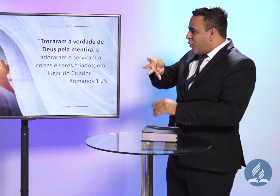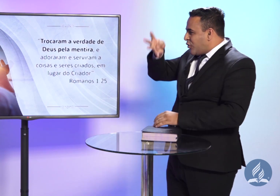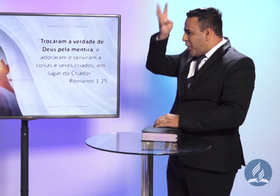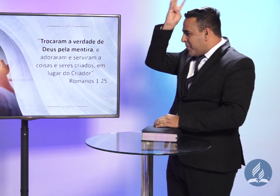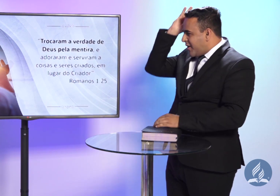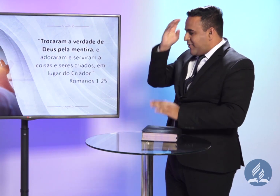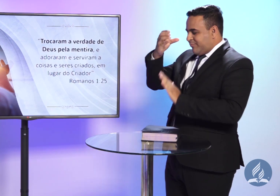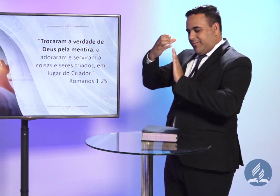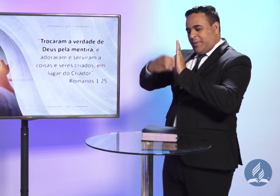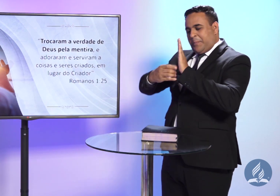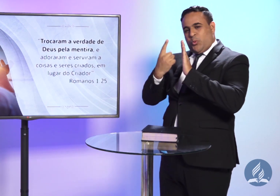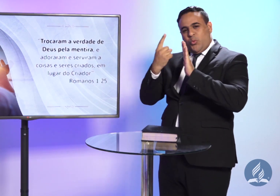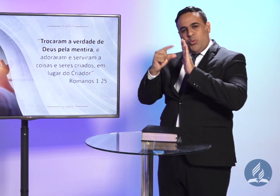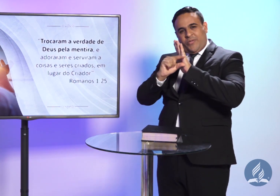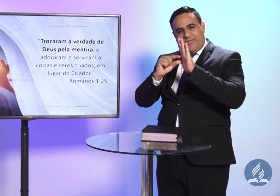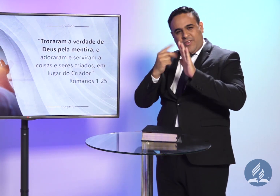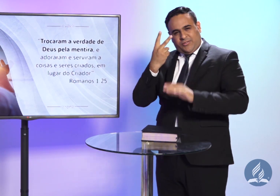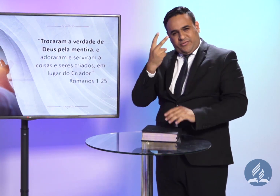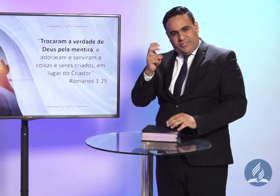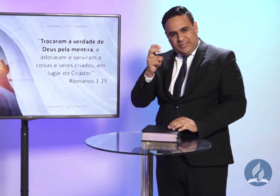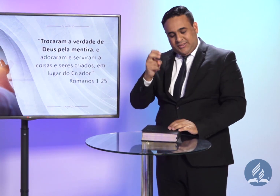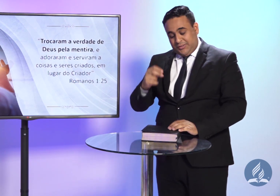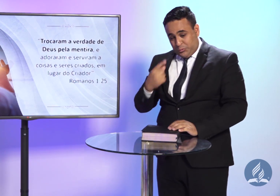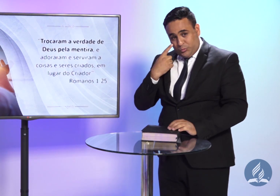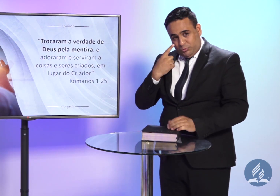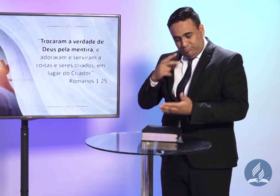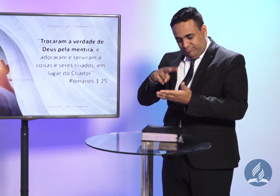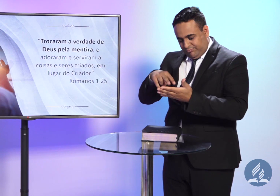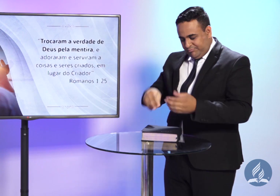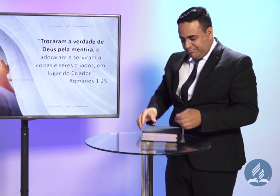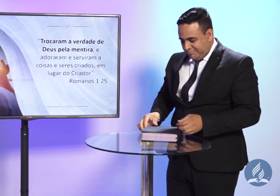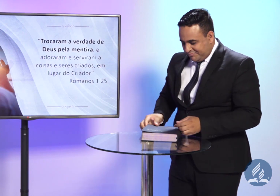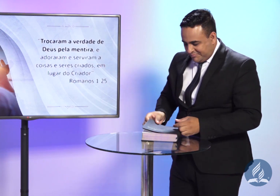esse verso. Romanos capítulo 1, verso 25 diz o seguinte, olha só.